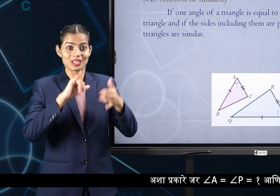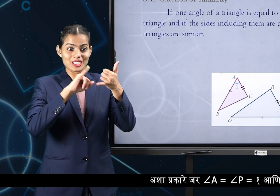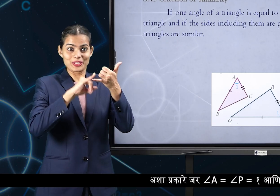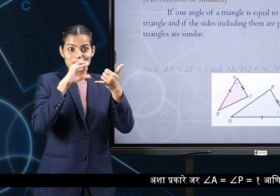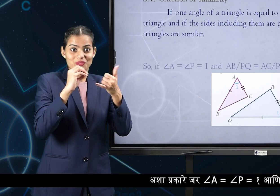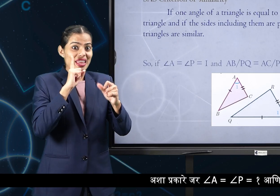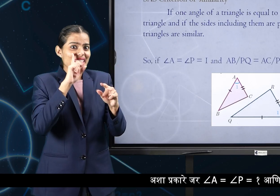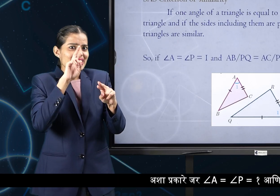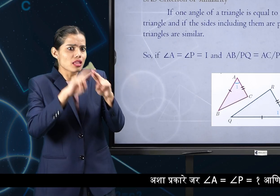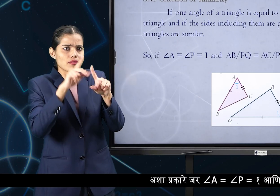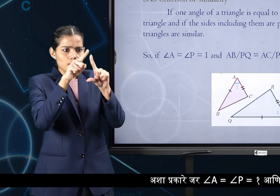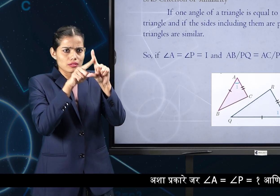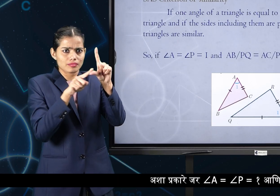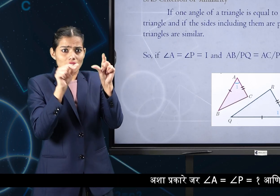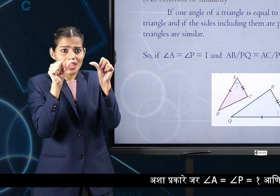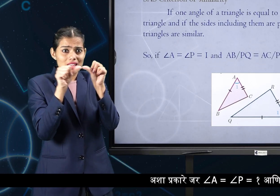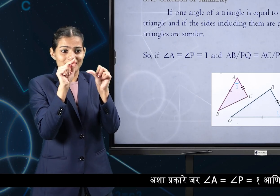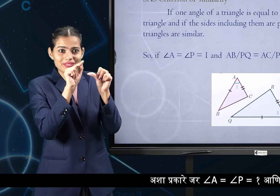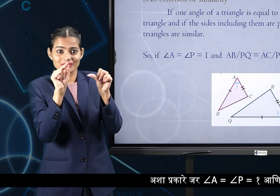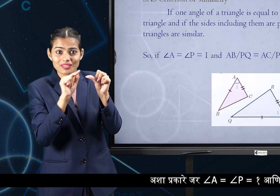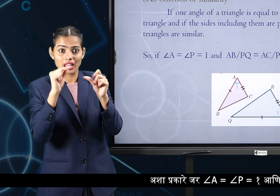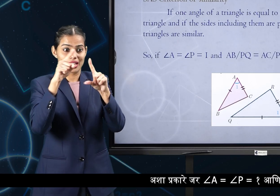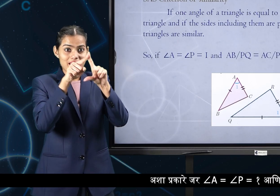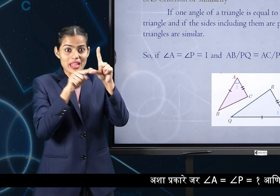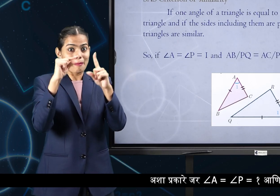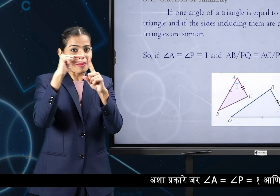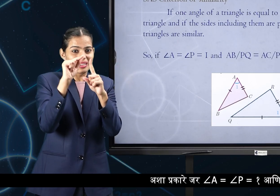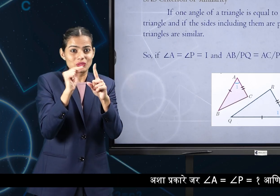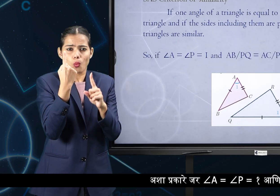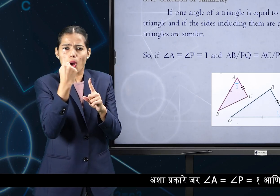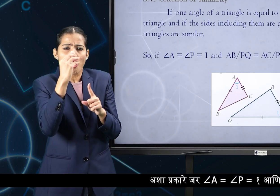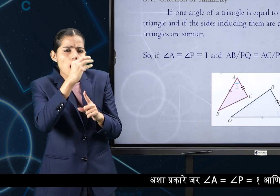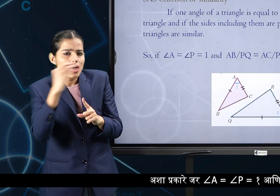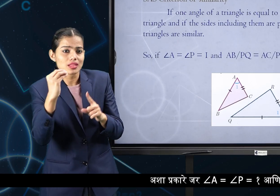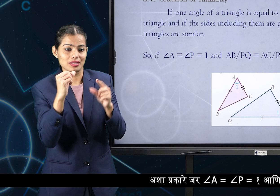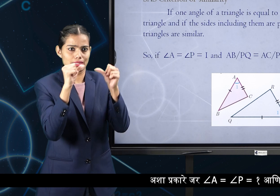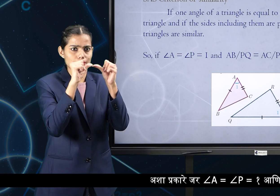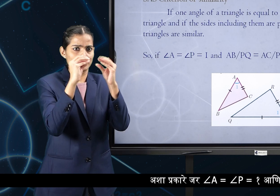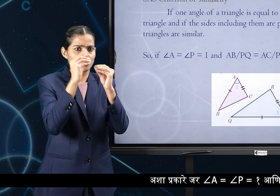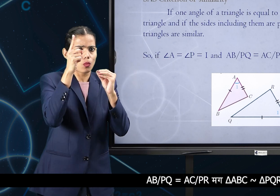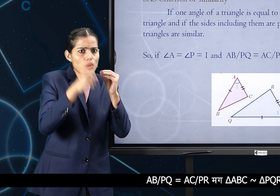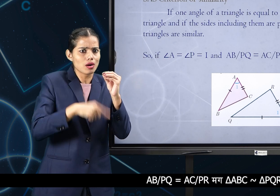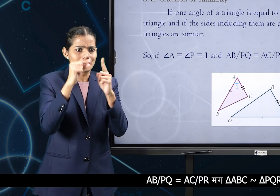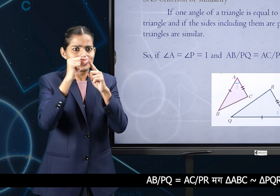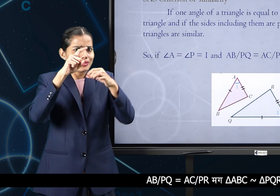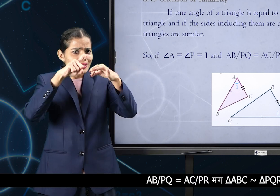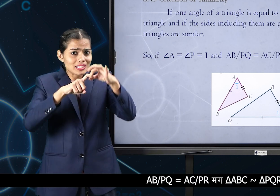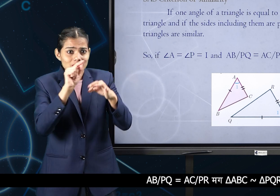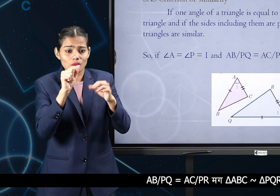अशा प्रकारे जर अँगल A इक्वल टू अँगल P इज इक्वल टू 1 आणि AB बाय PQ इक्वल